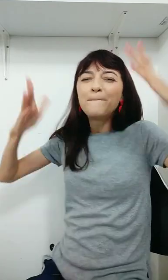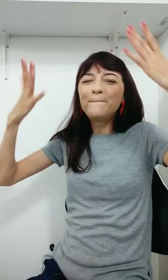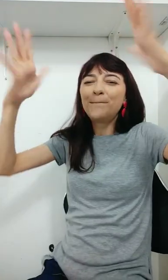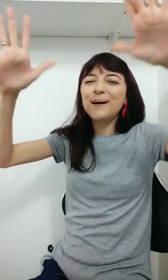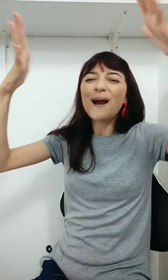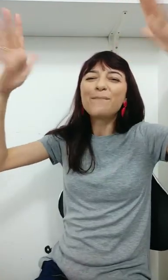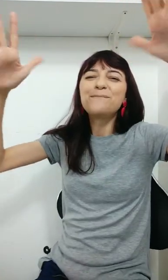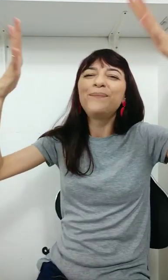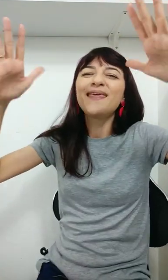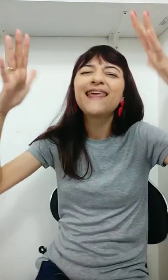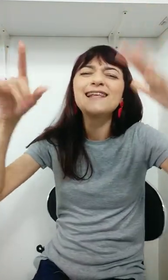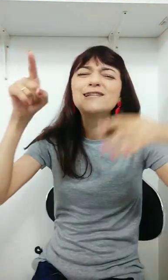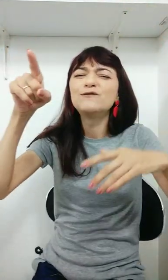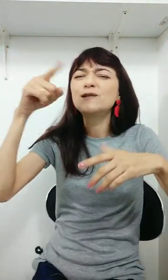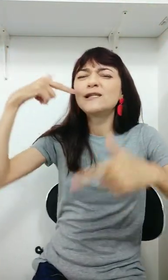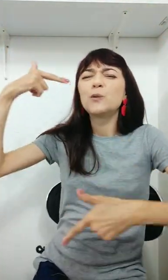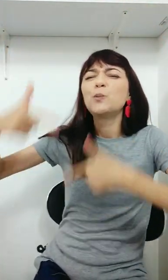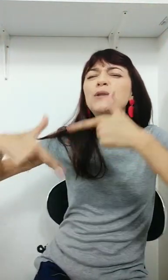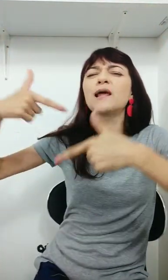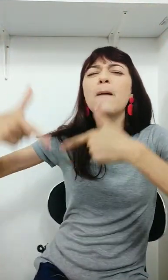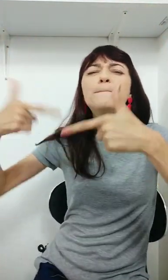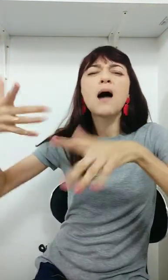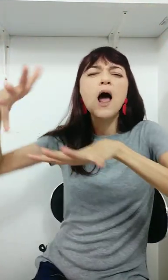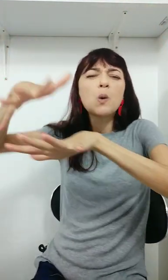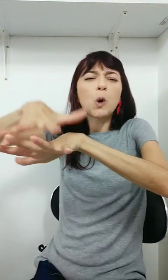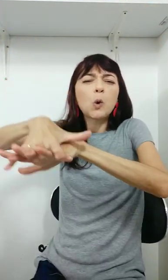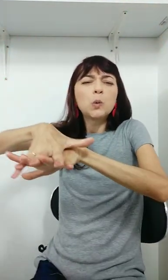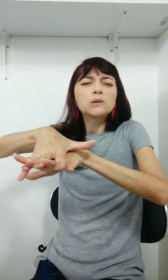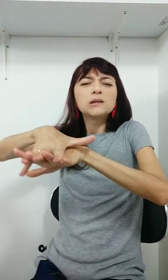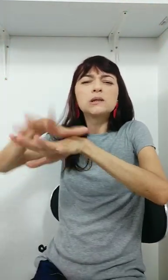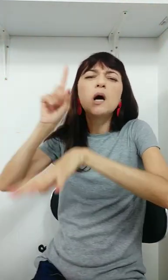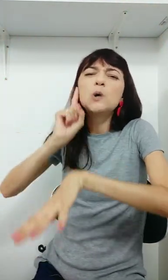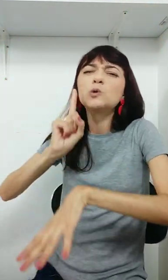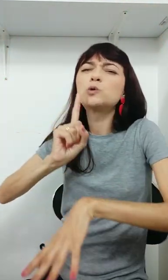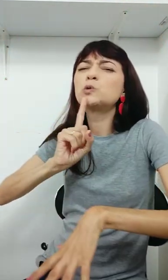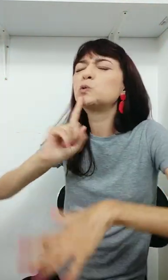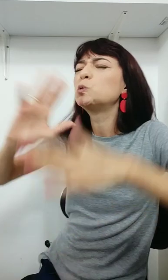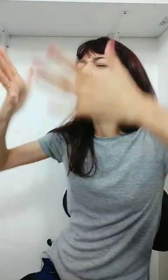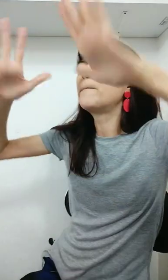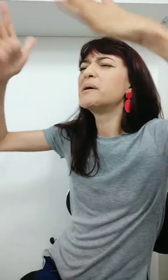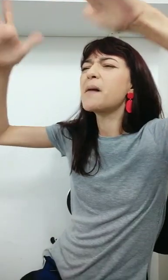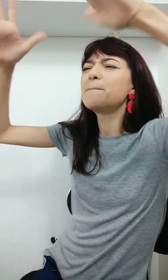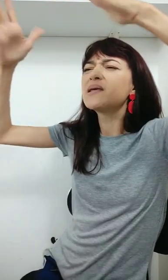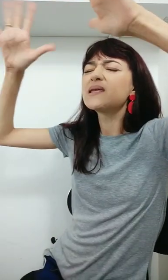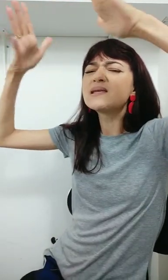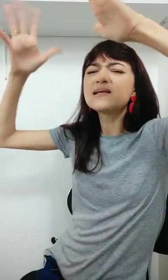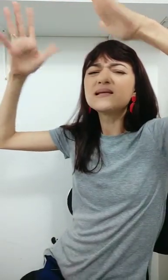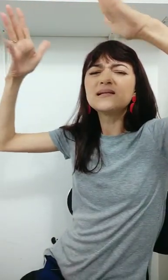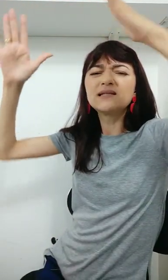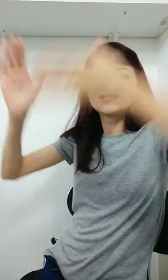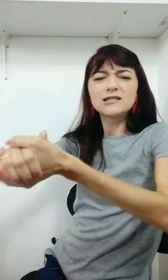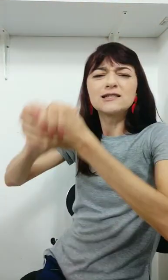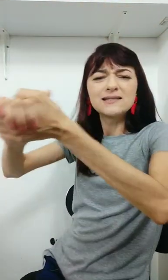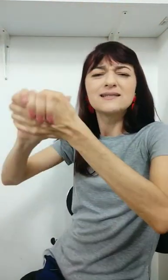Quando ele é promovido, recebe ali aquele certificado, né? Olha, parabéns, né? Você recebeu aí esse certificado porque você é